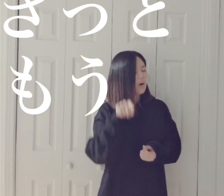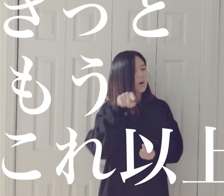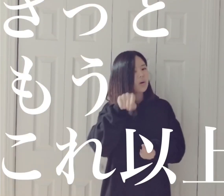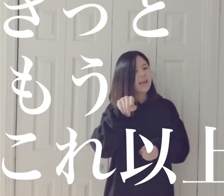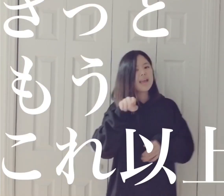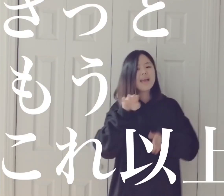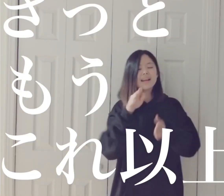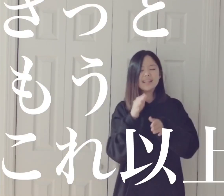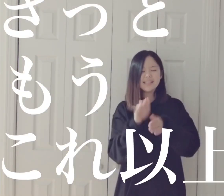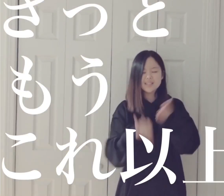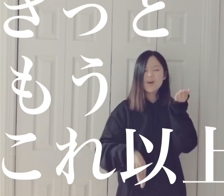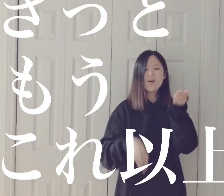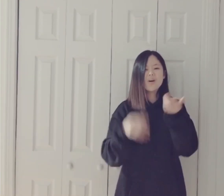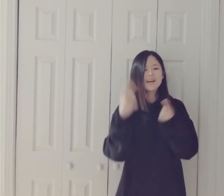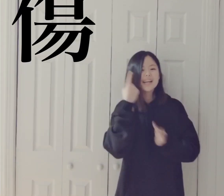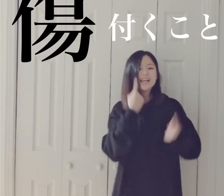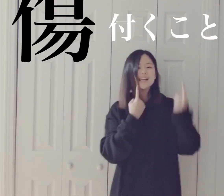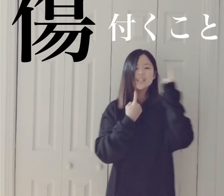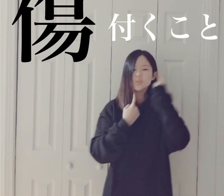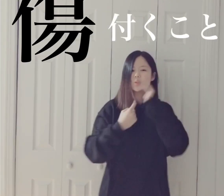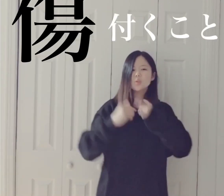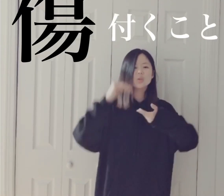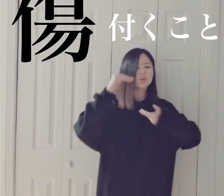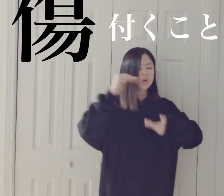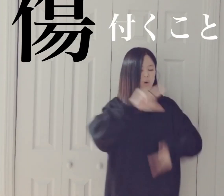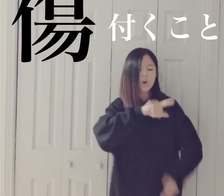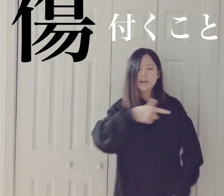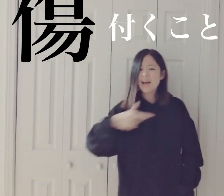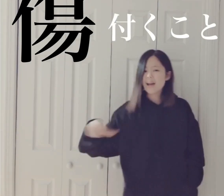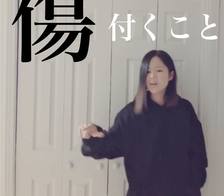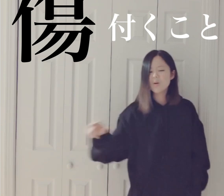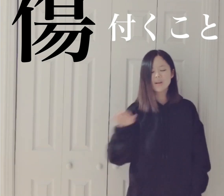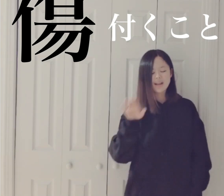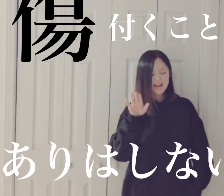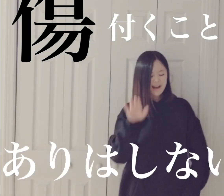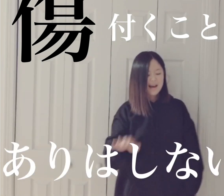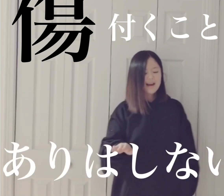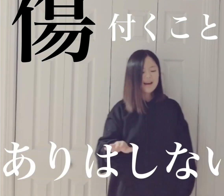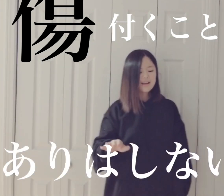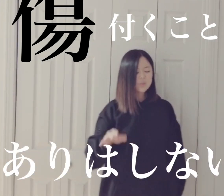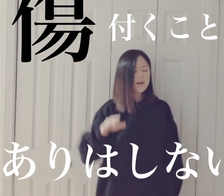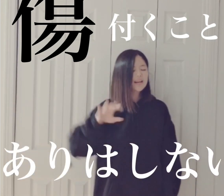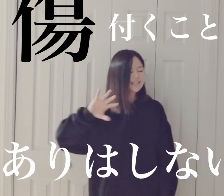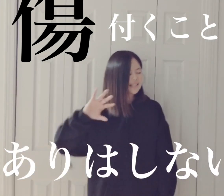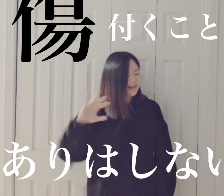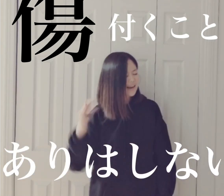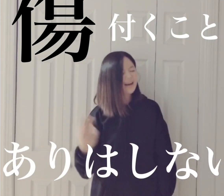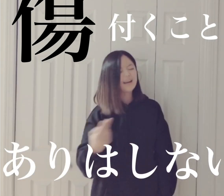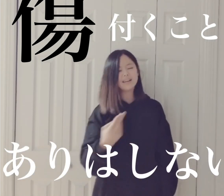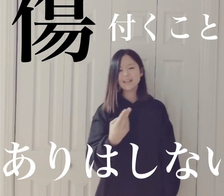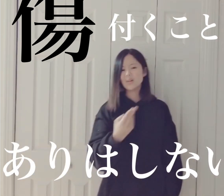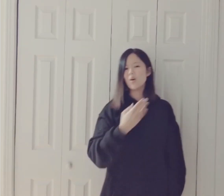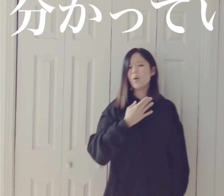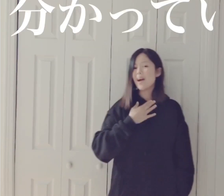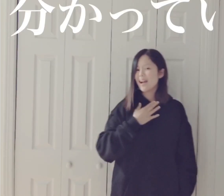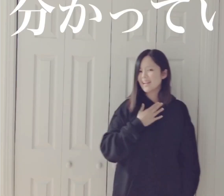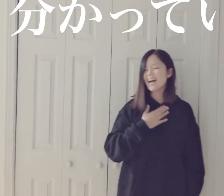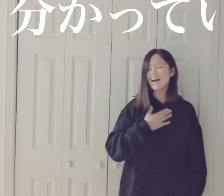これ以上傷つくことなどありはしないとわか